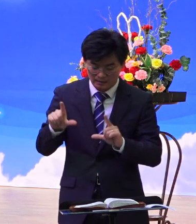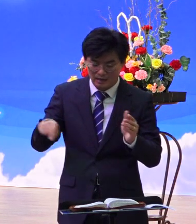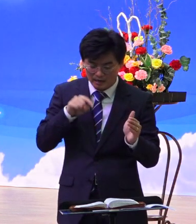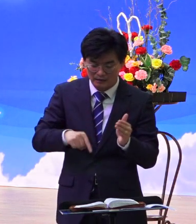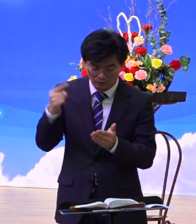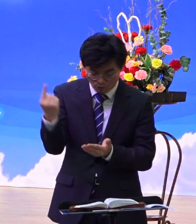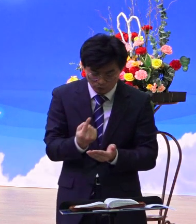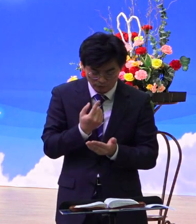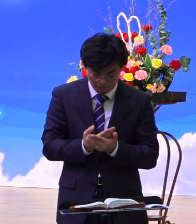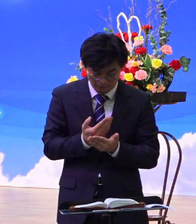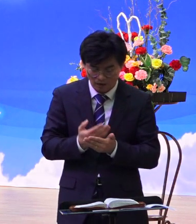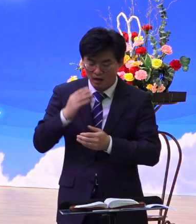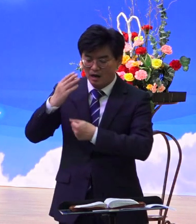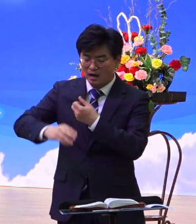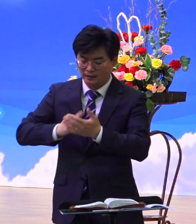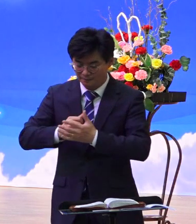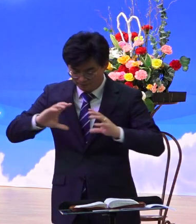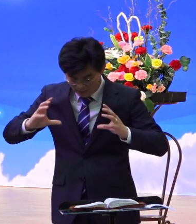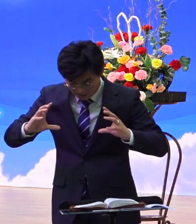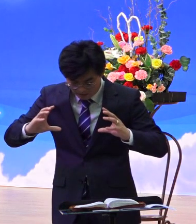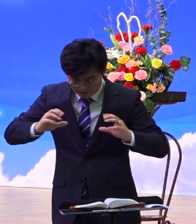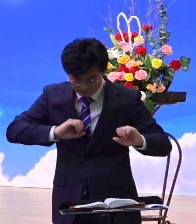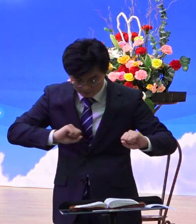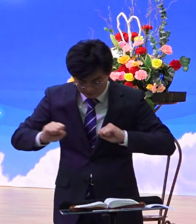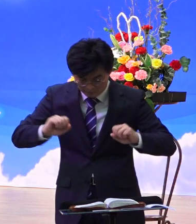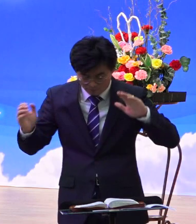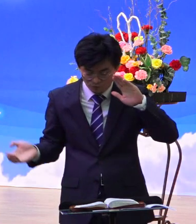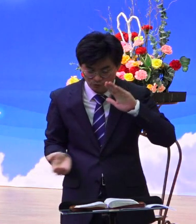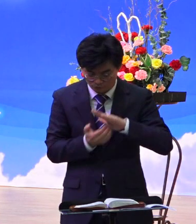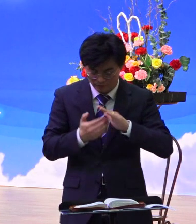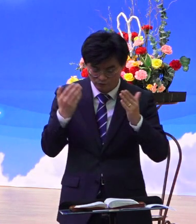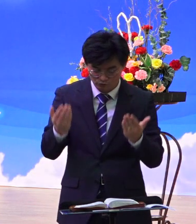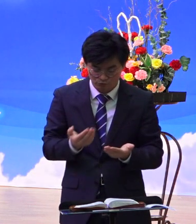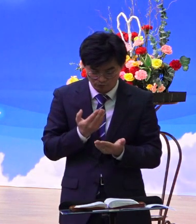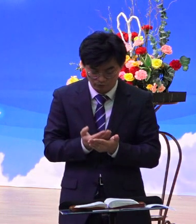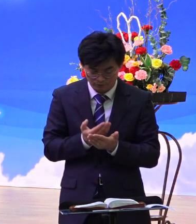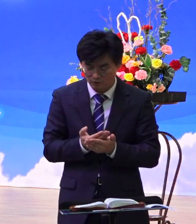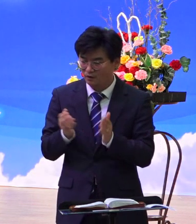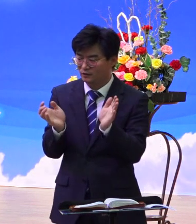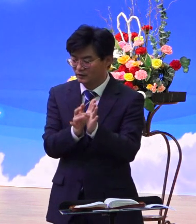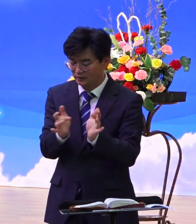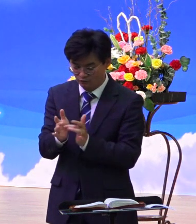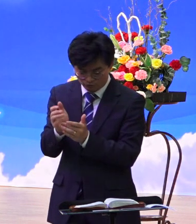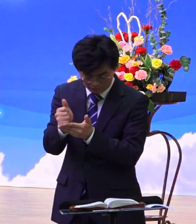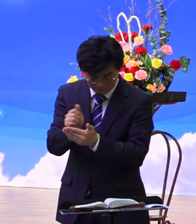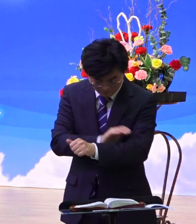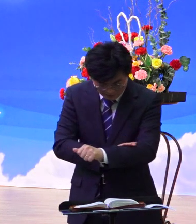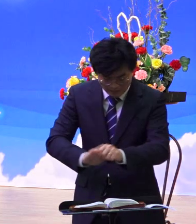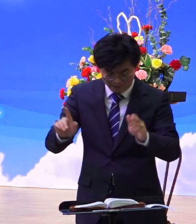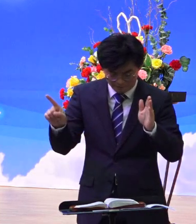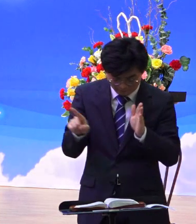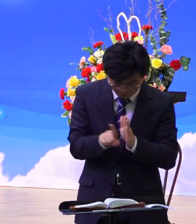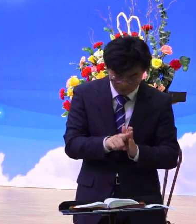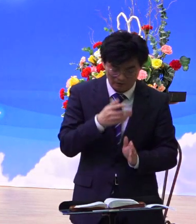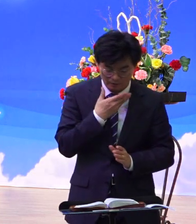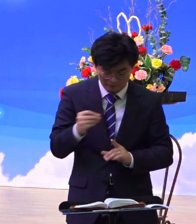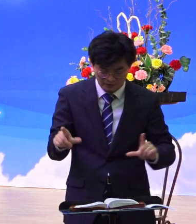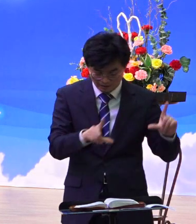이루어 주시옵소서. 예수 그리스도 안에서 믿음으로 살아가는 행복한 가정 되게 하여